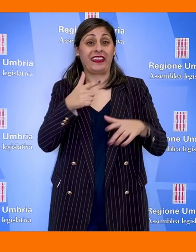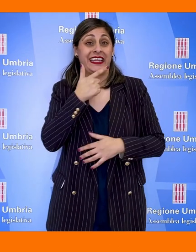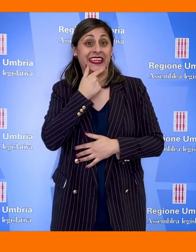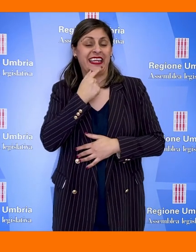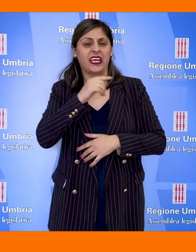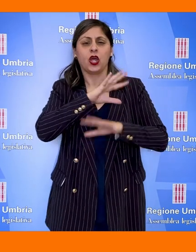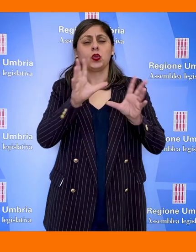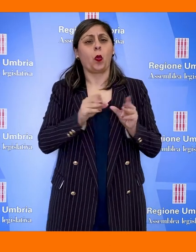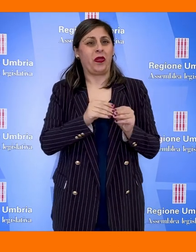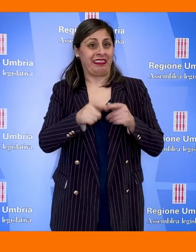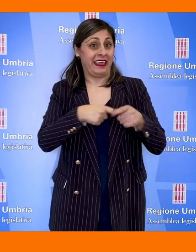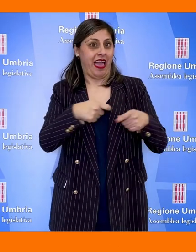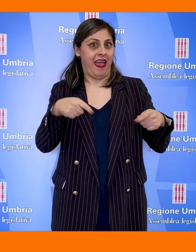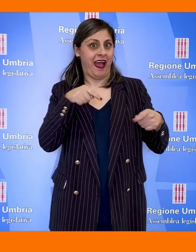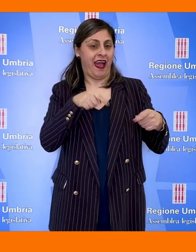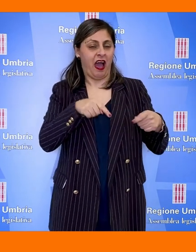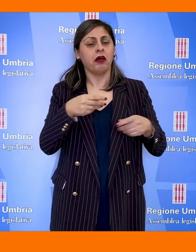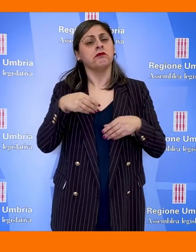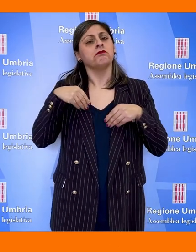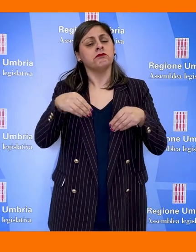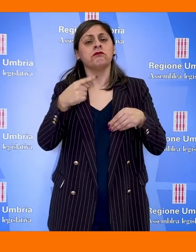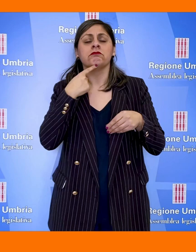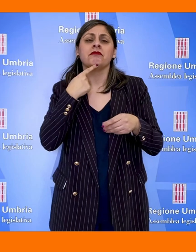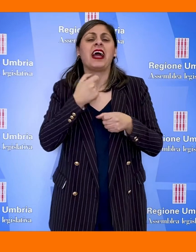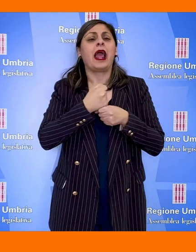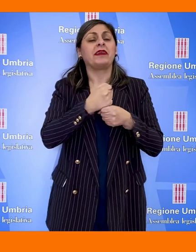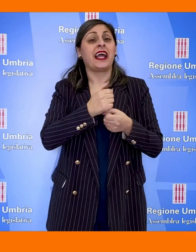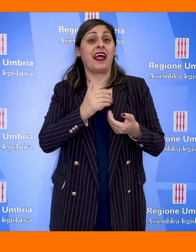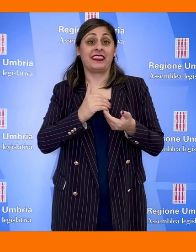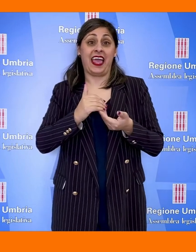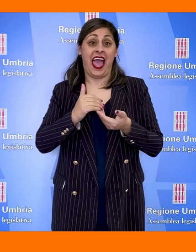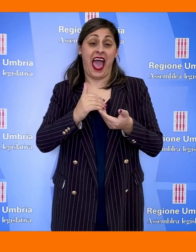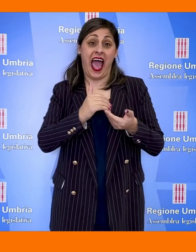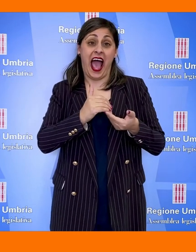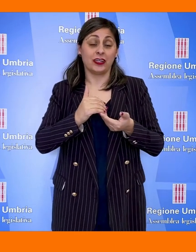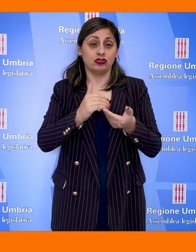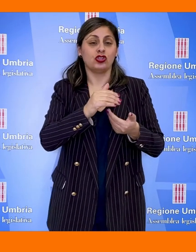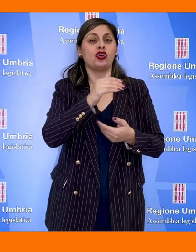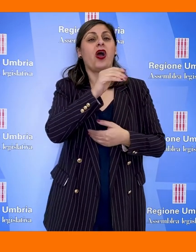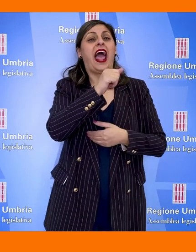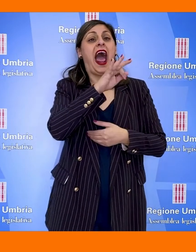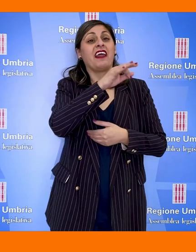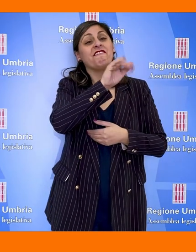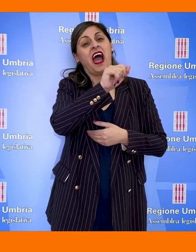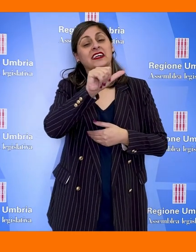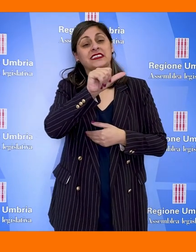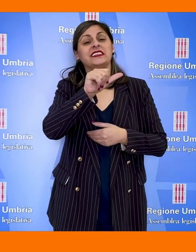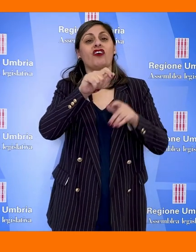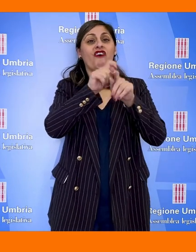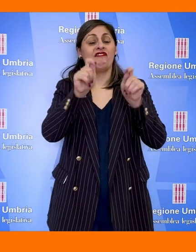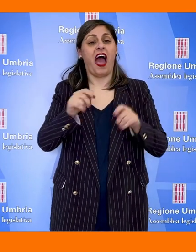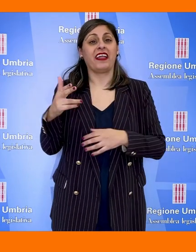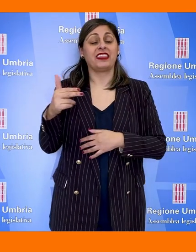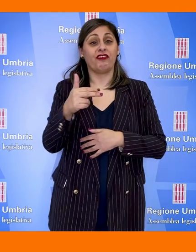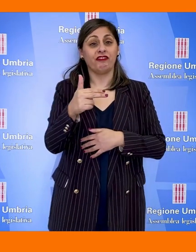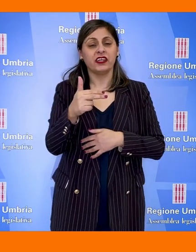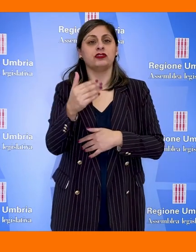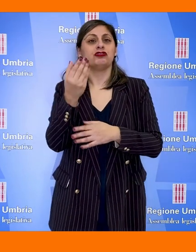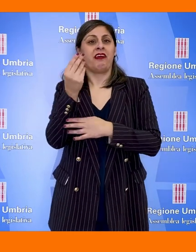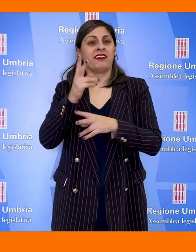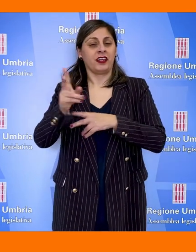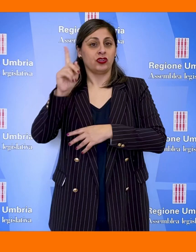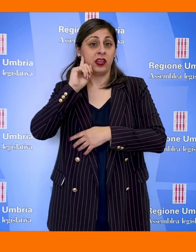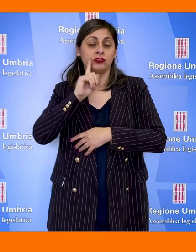Mancini, Carissimi, Pastorelli, Rondini e Nicchi, tutti della Lega, hanno preso parte i rappresentanti delle associazioni ANFAS, FAND,